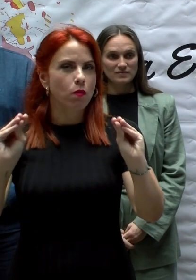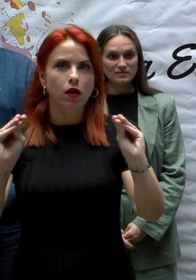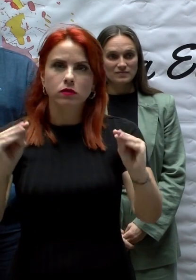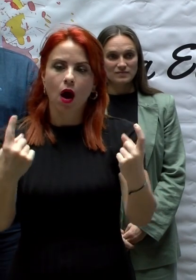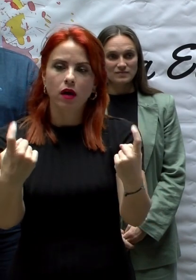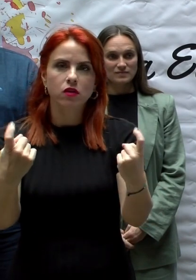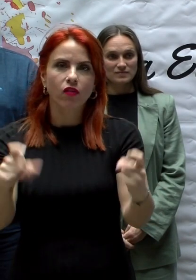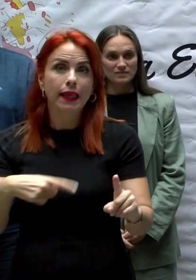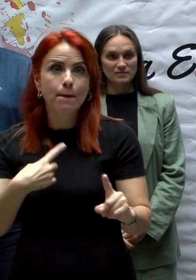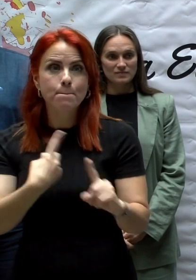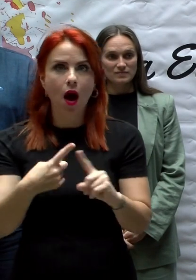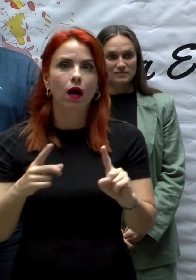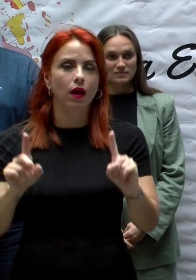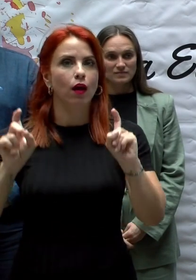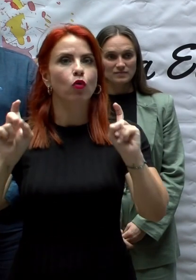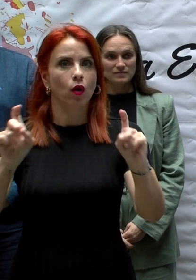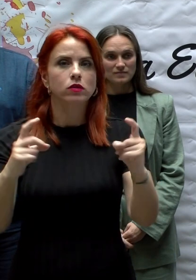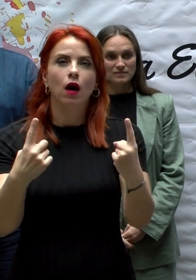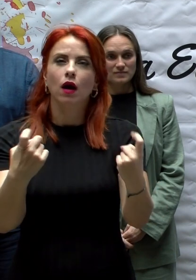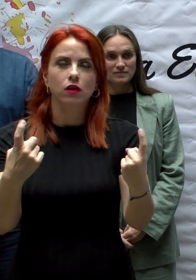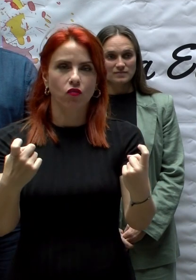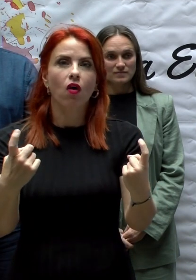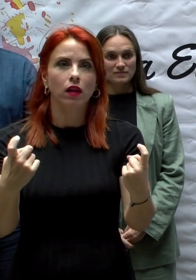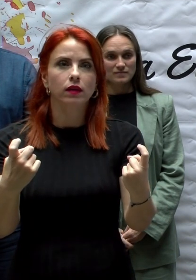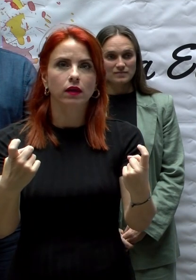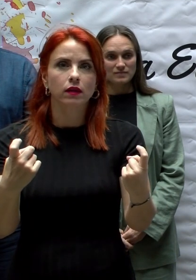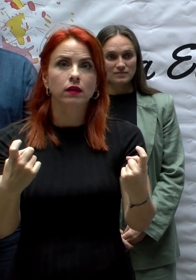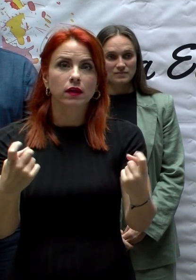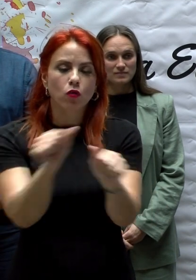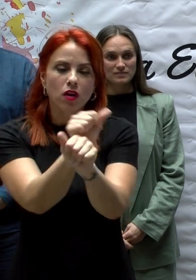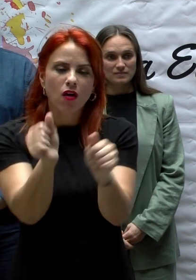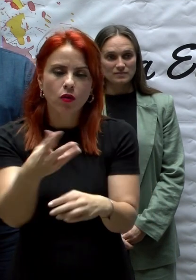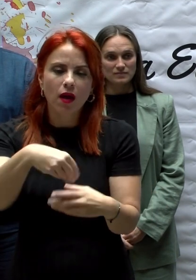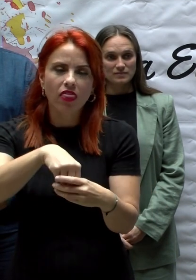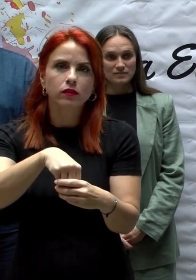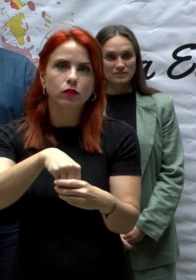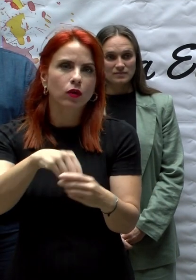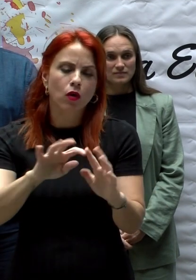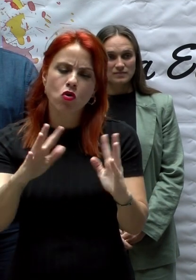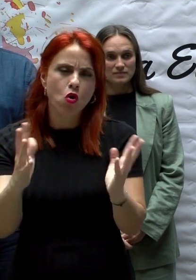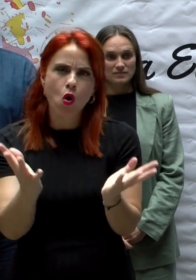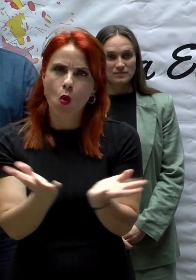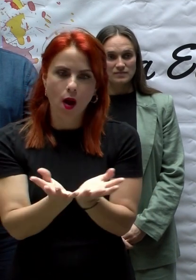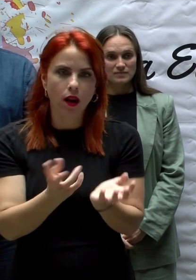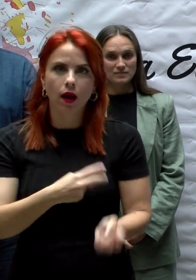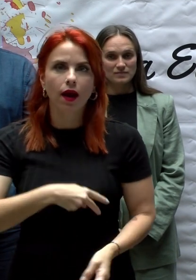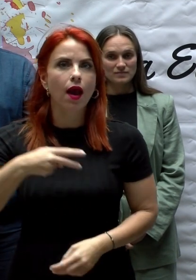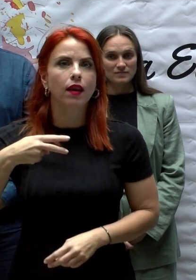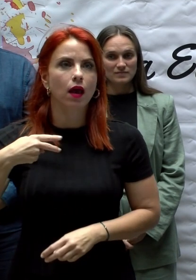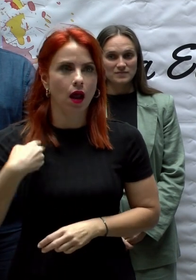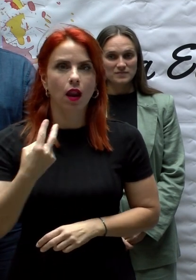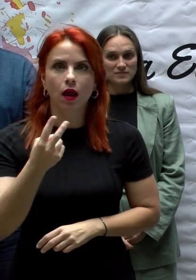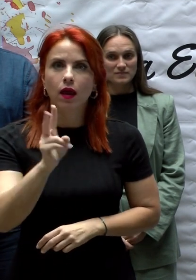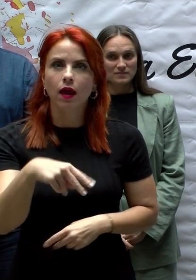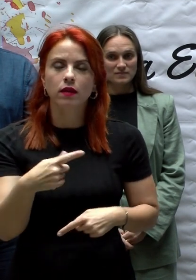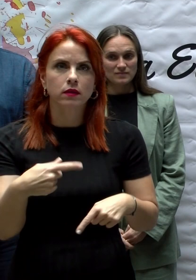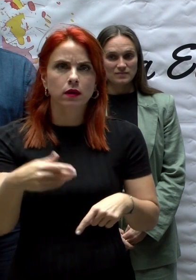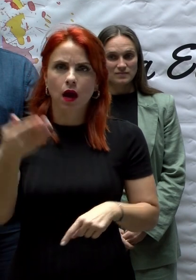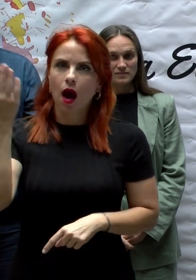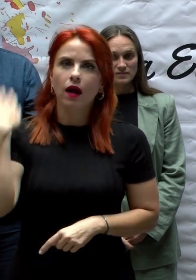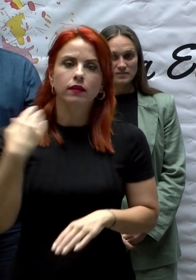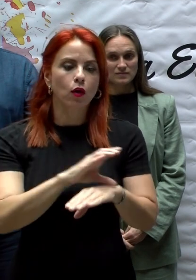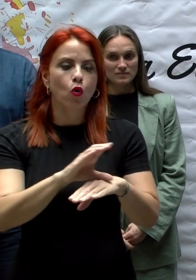y de la educación en un marco que es más global, más general. Ya el